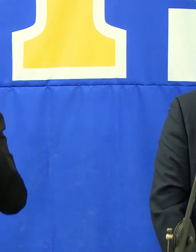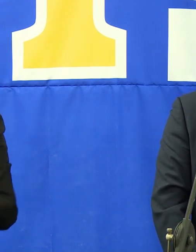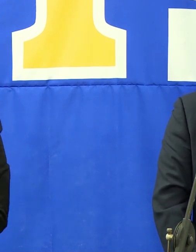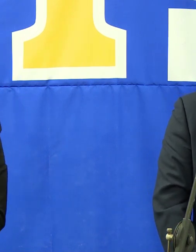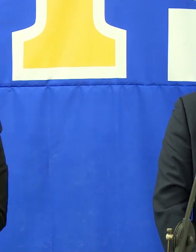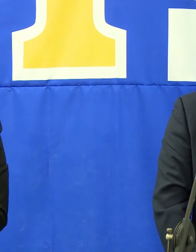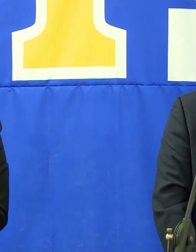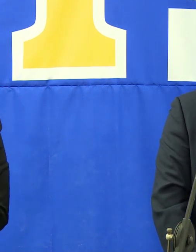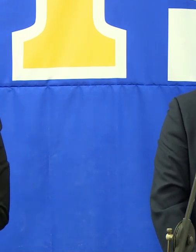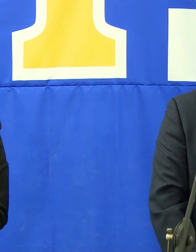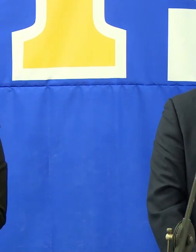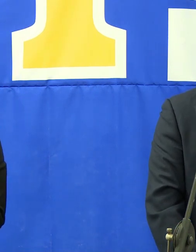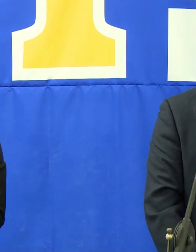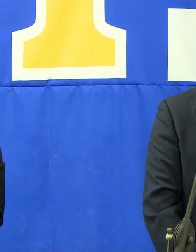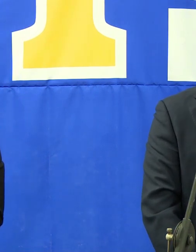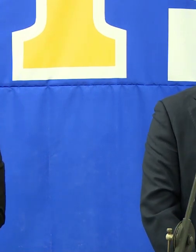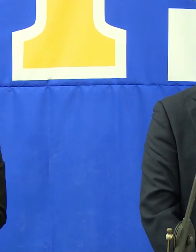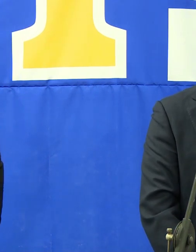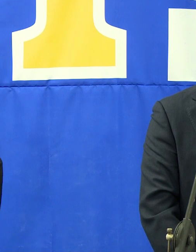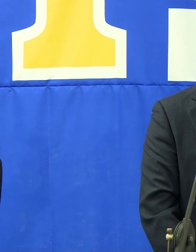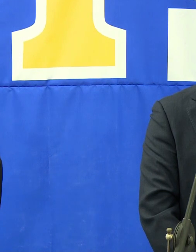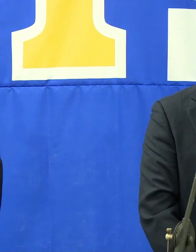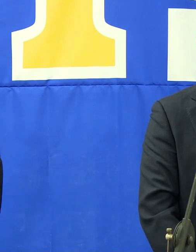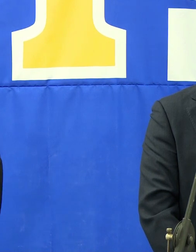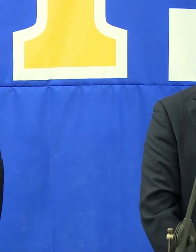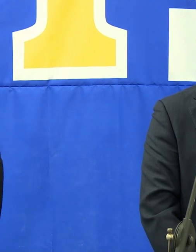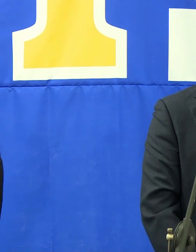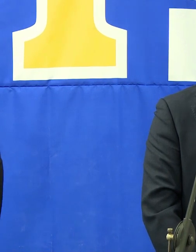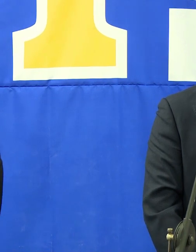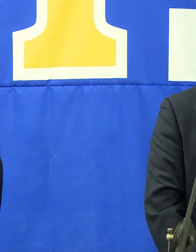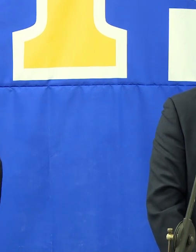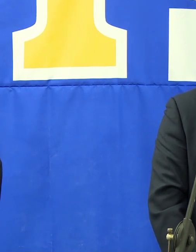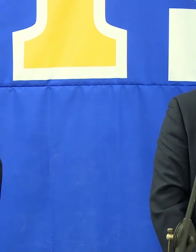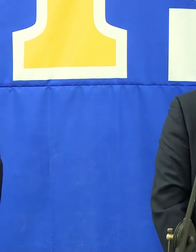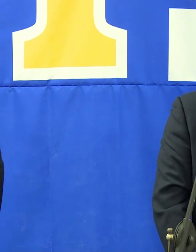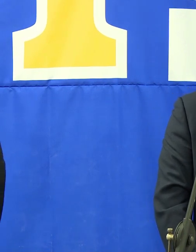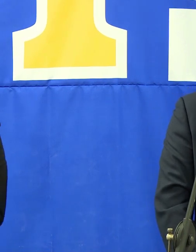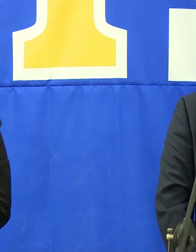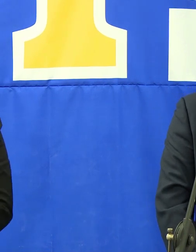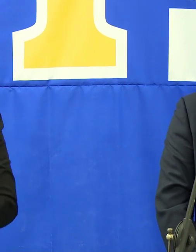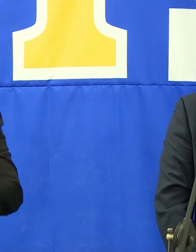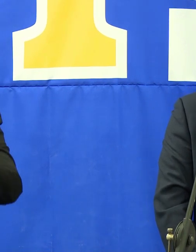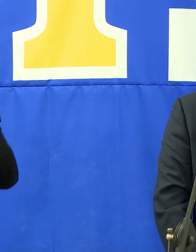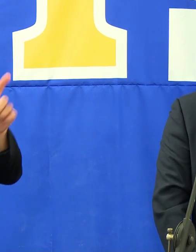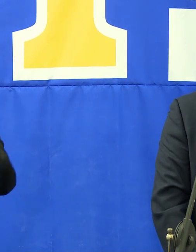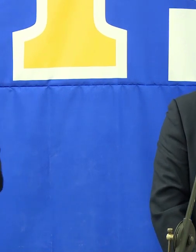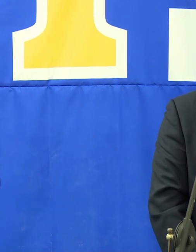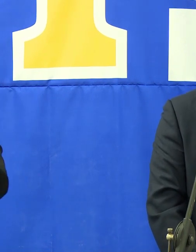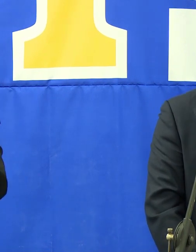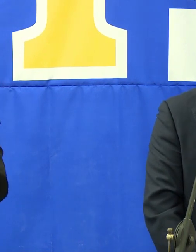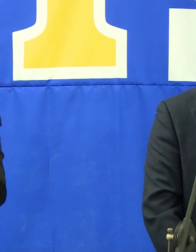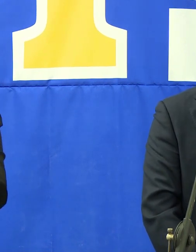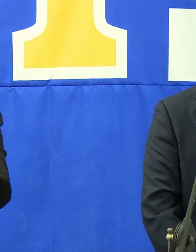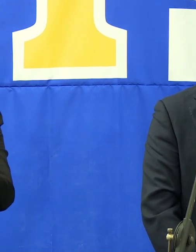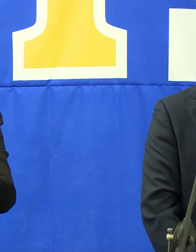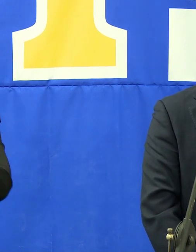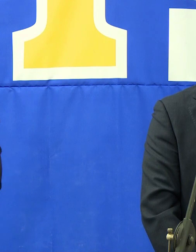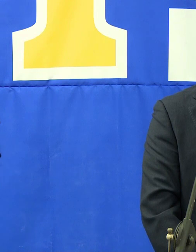수 있다는 이인동신 기리당금이라는 말이 있는데 여기 한 100여 분 정도 와 계시는데 마음을